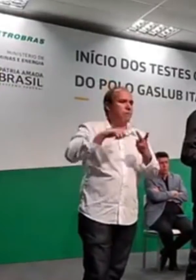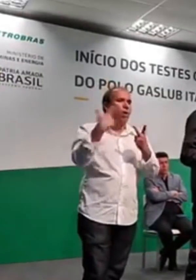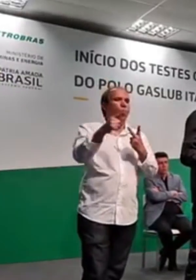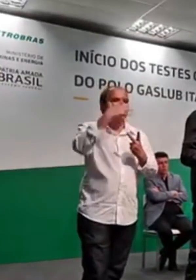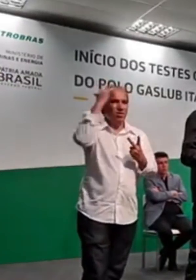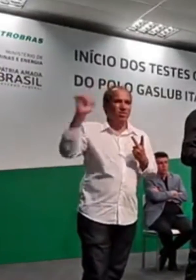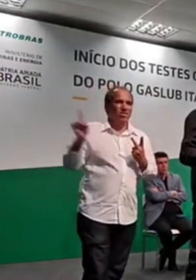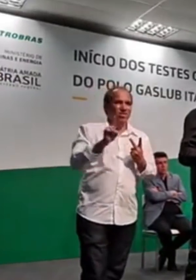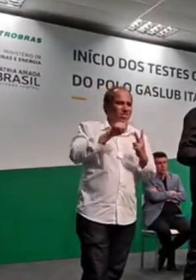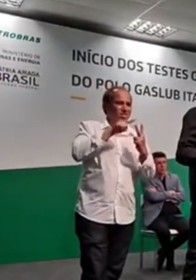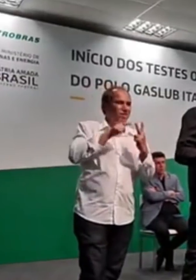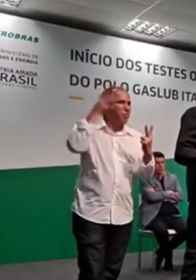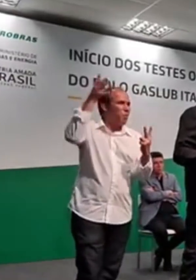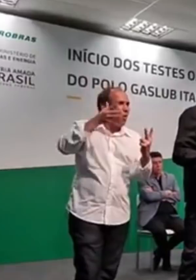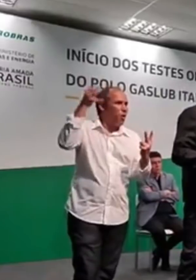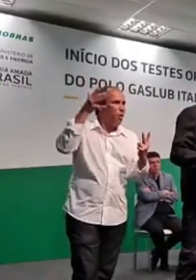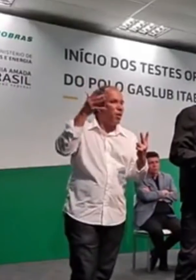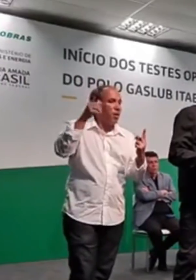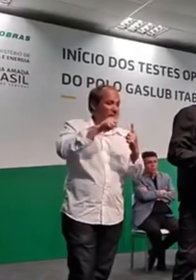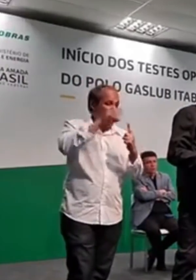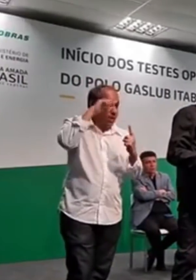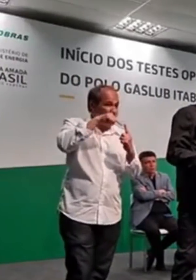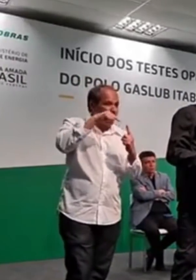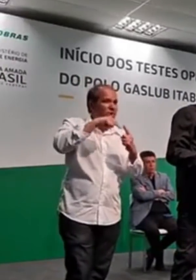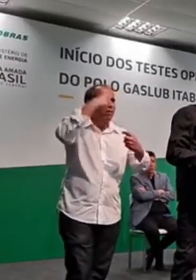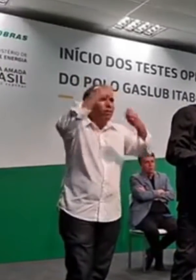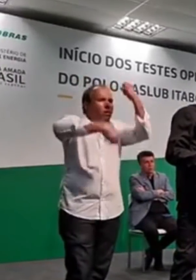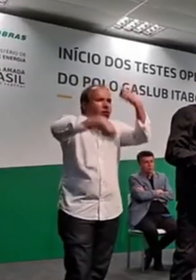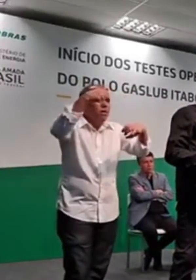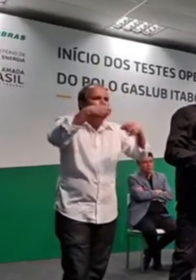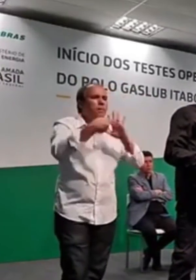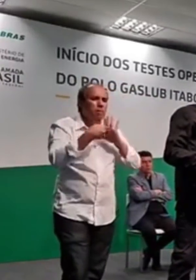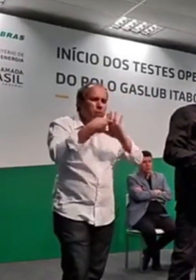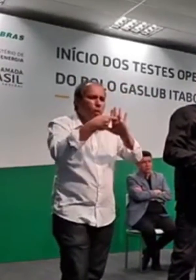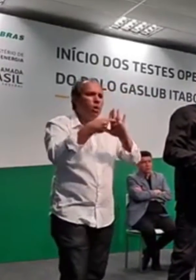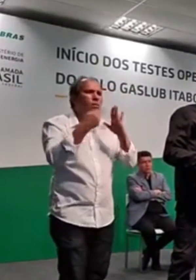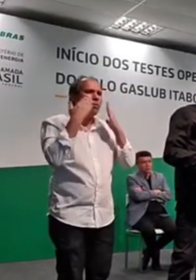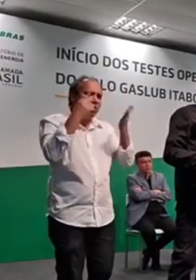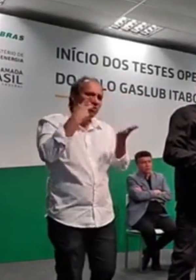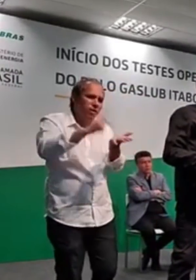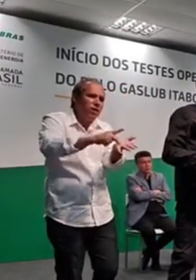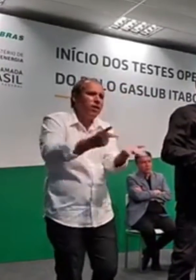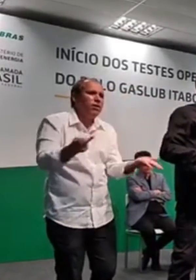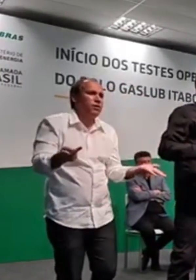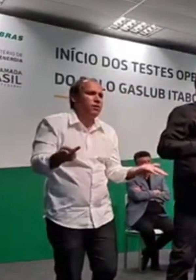palavra, mostrando a realidade, porque